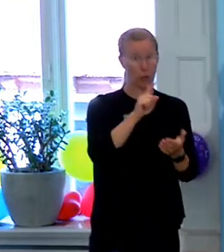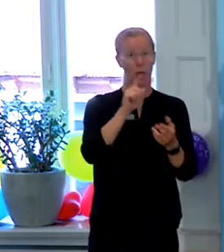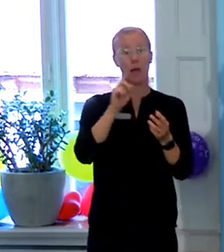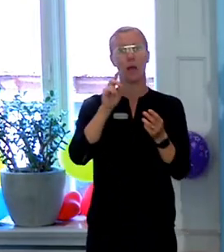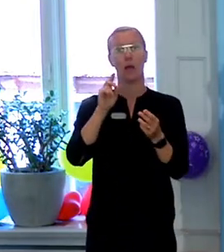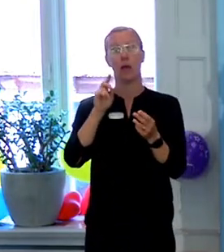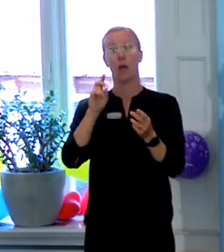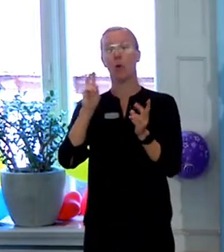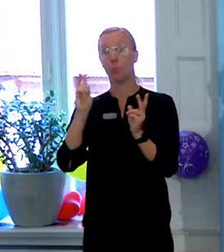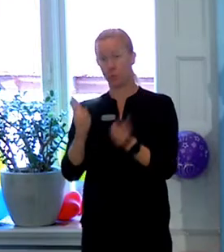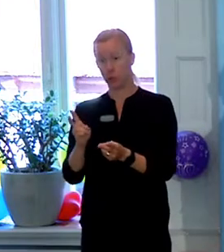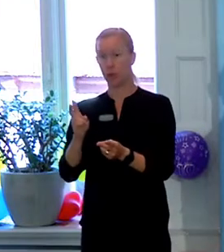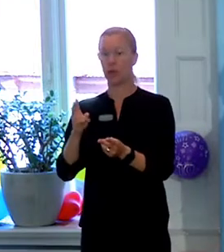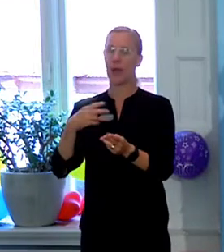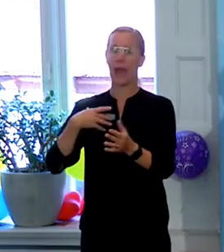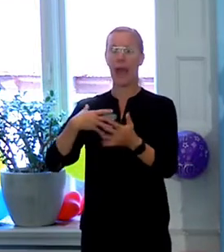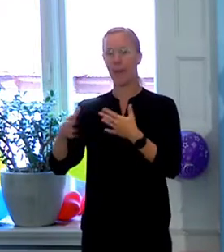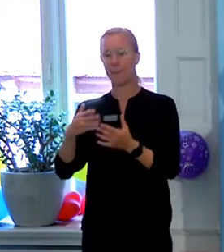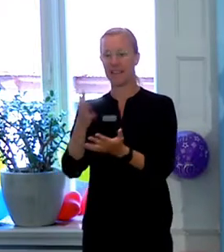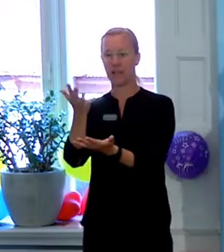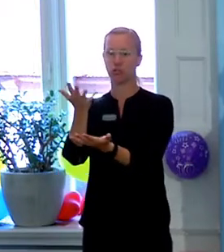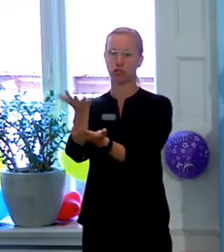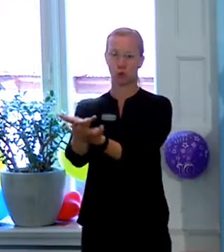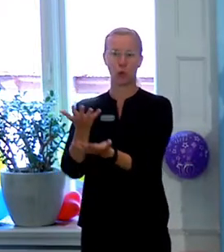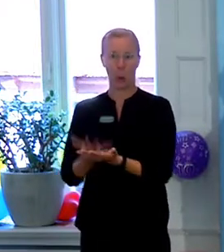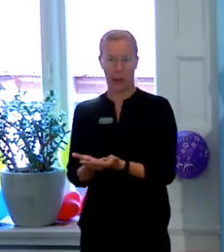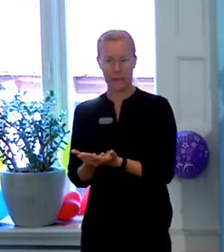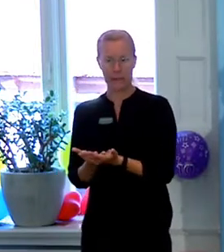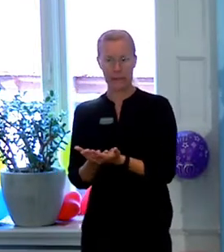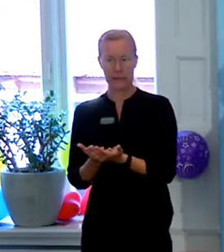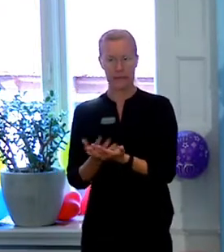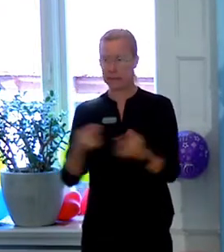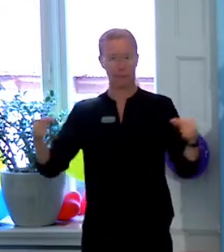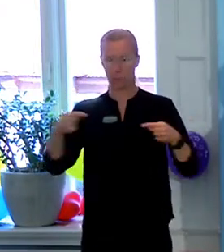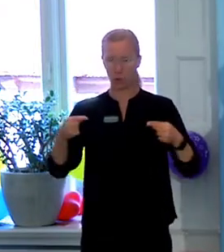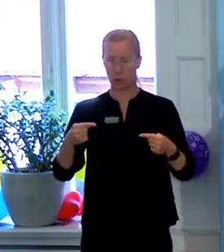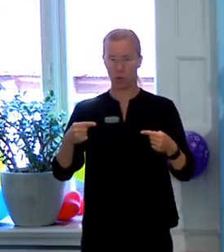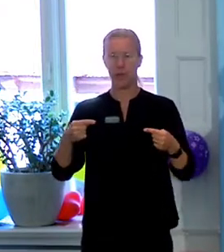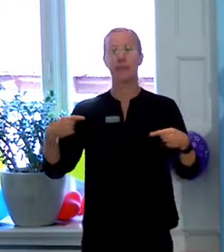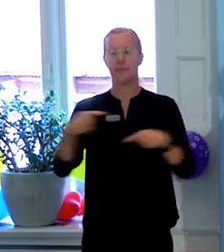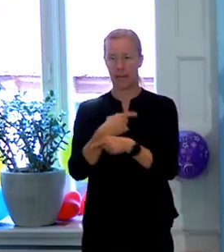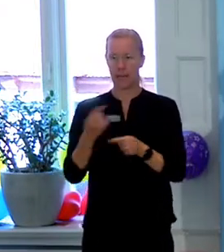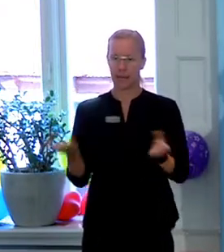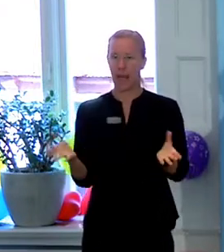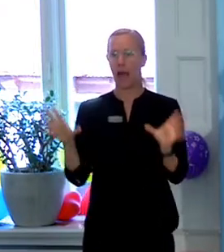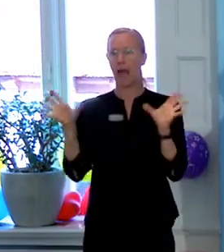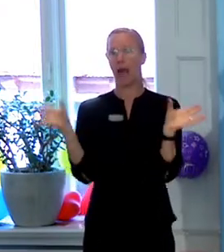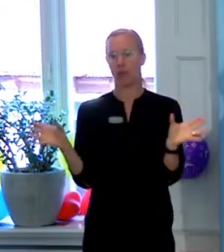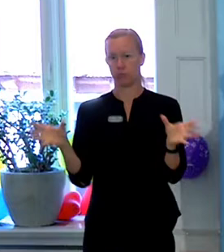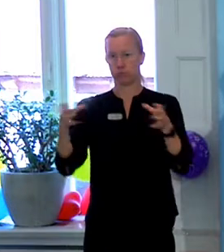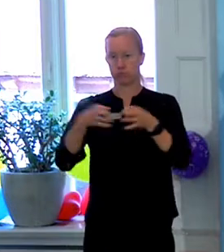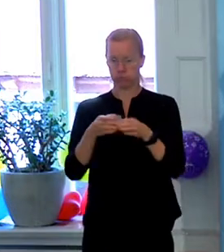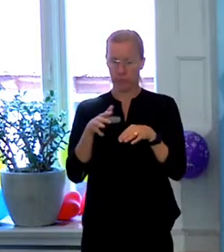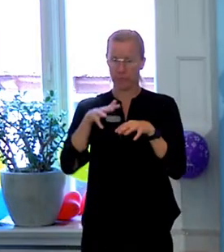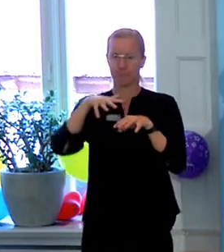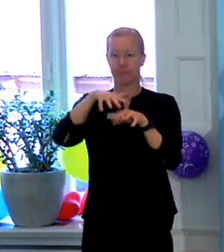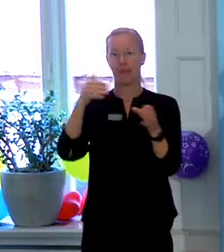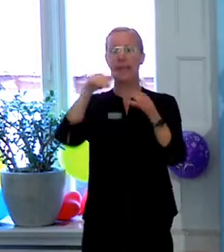hjälpa utsatta och att arbeta strukturellt så att det arbete man gör blir inkluderande på olika